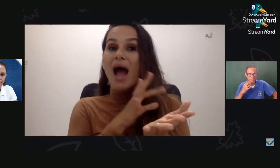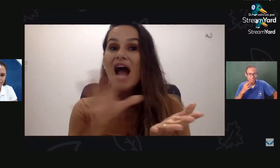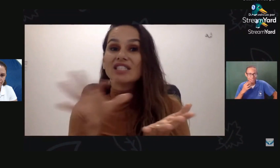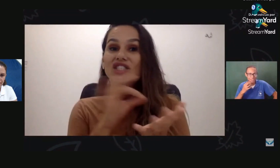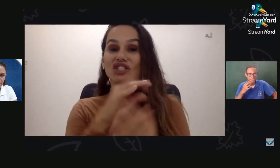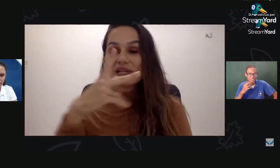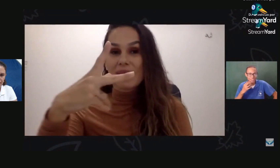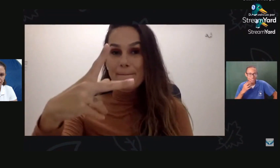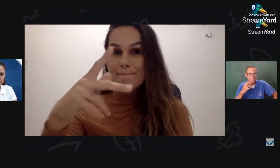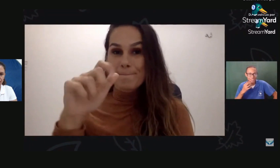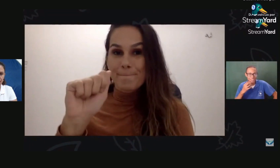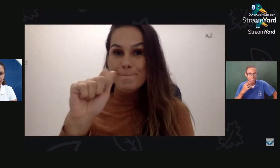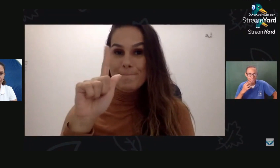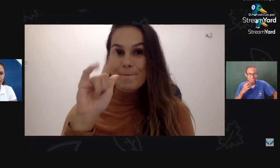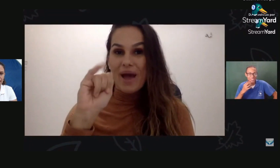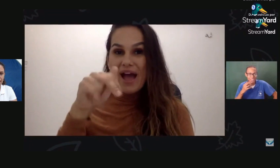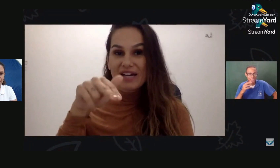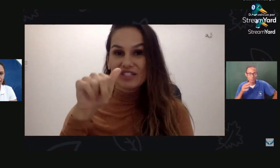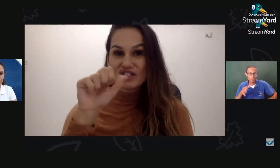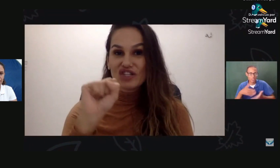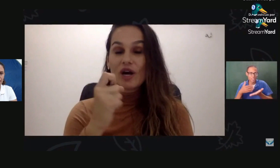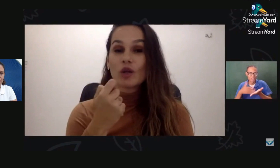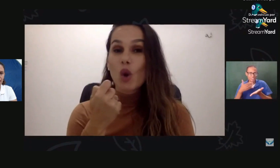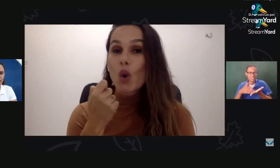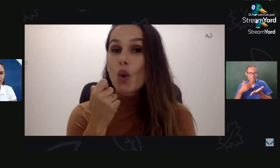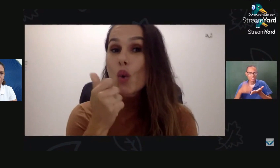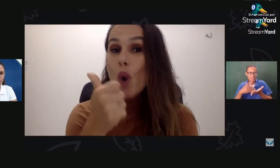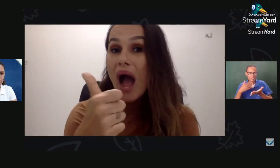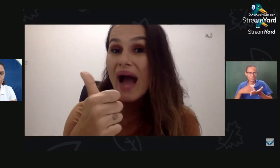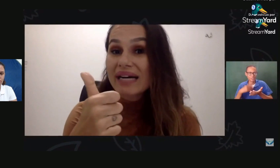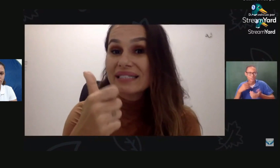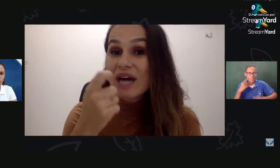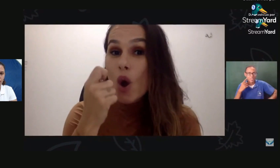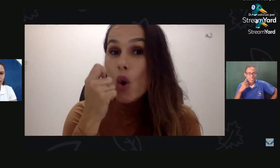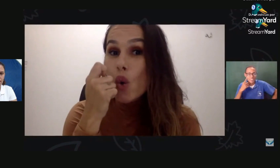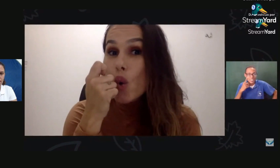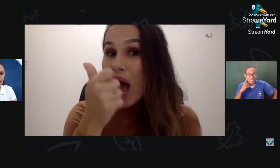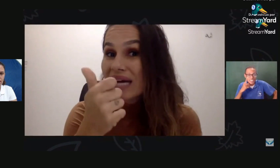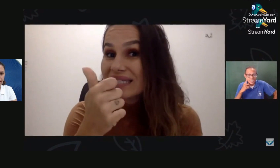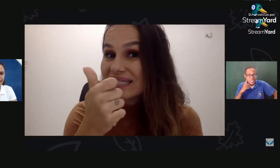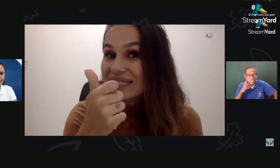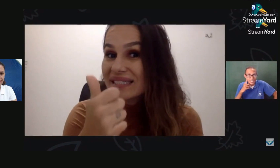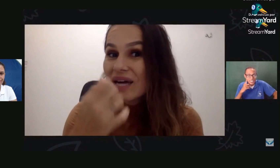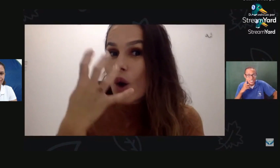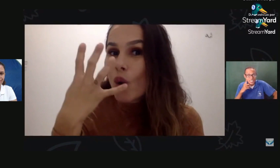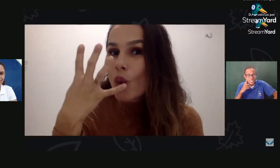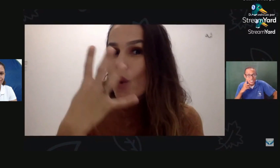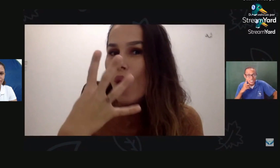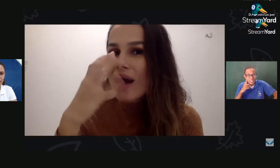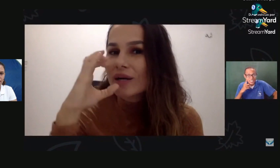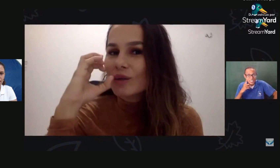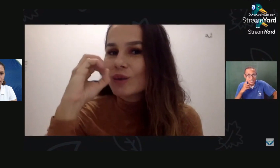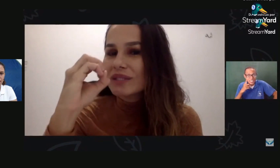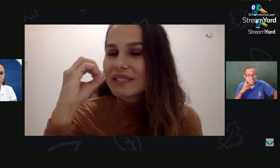então. E aí, né, deram quase